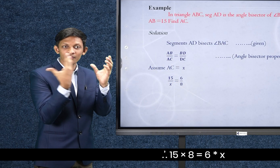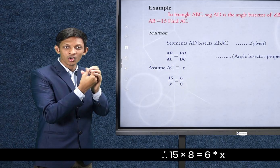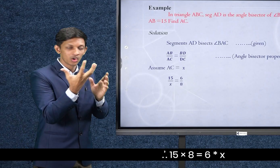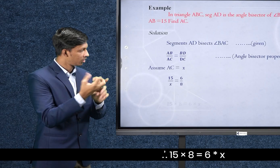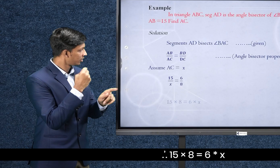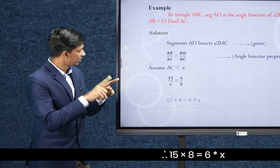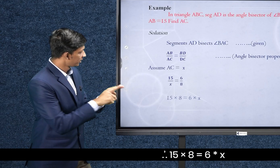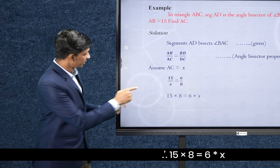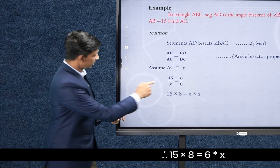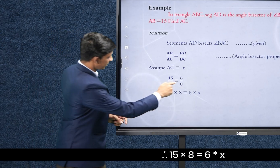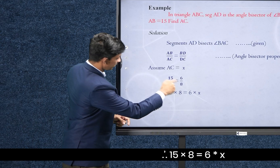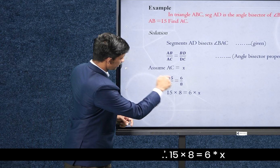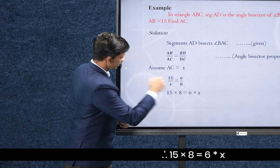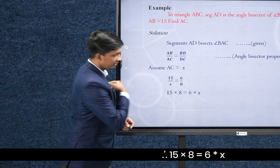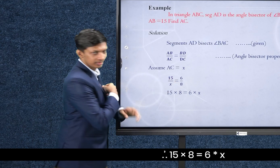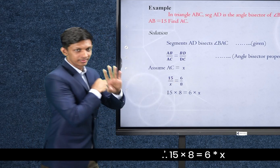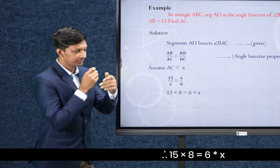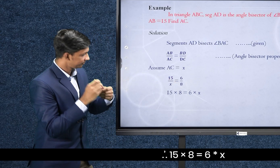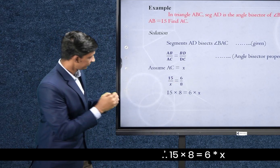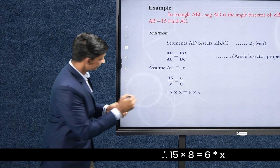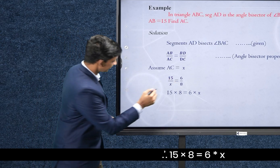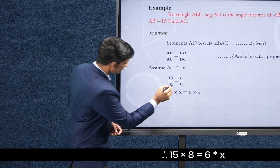Fifteen into 8 is equal to 6 into x.